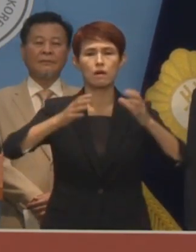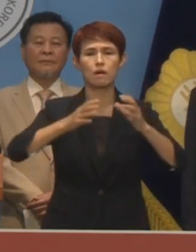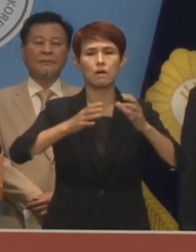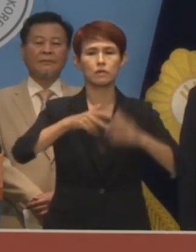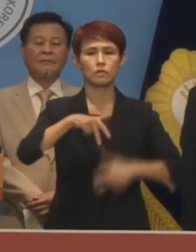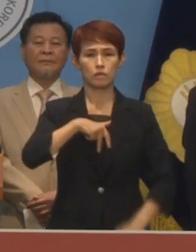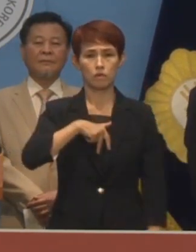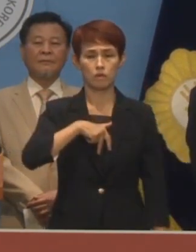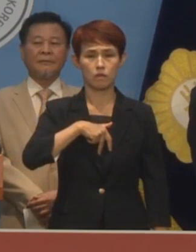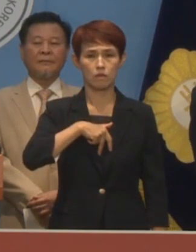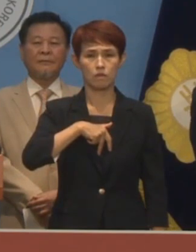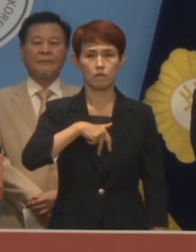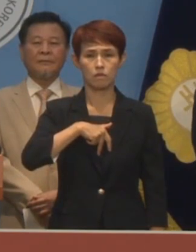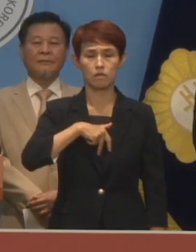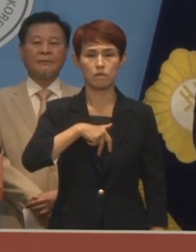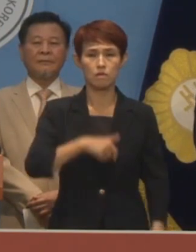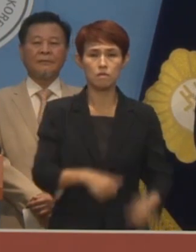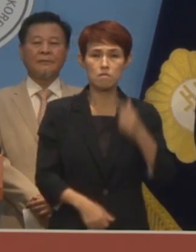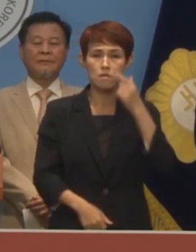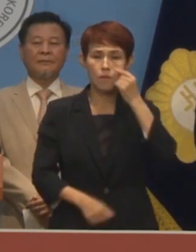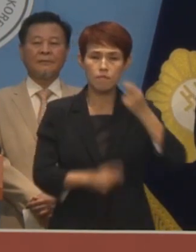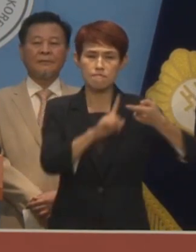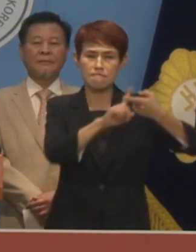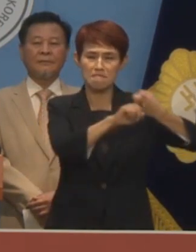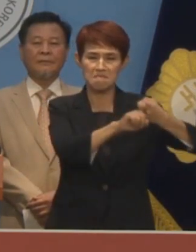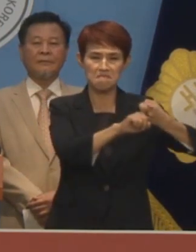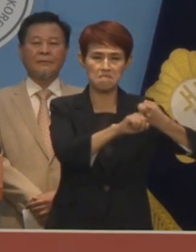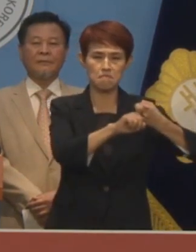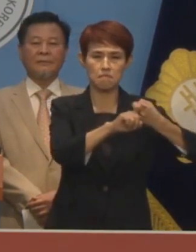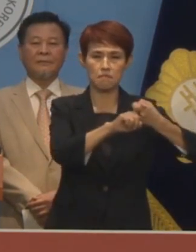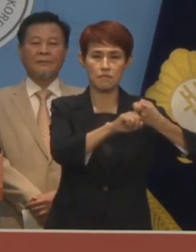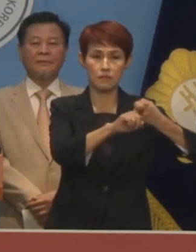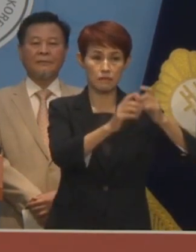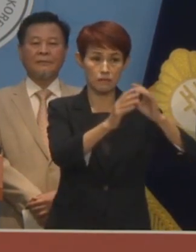친일 매국적 시각으로 인해서 대한민국의 정체성이 흔들리고